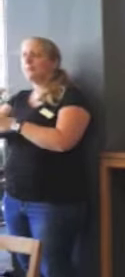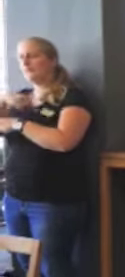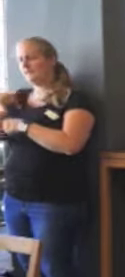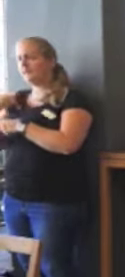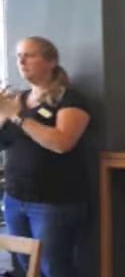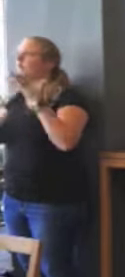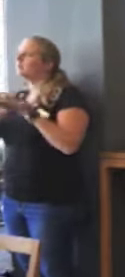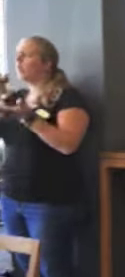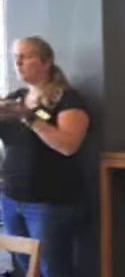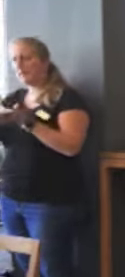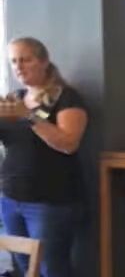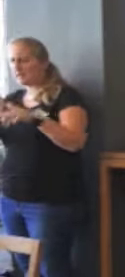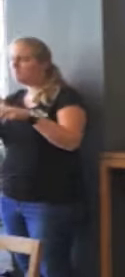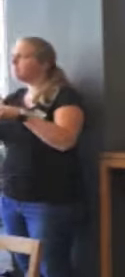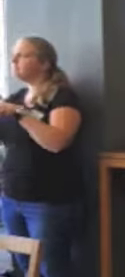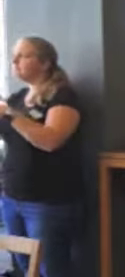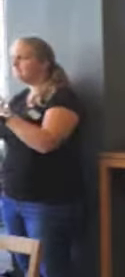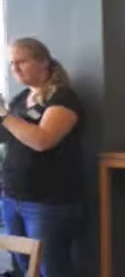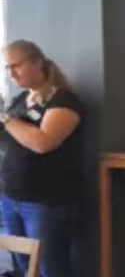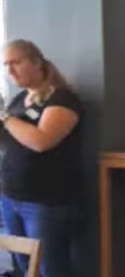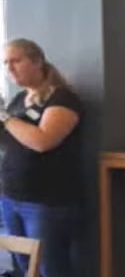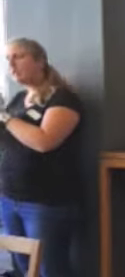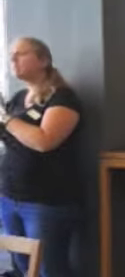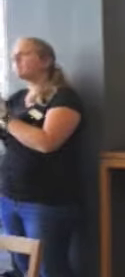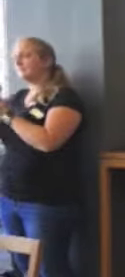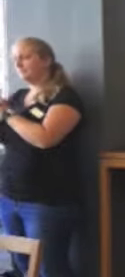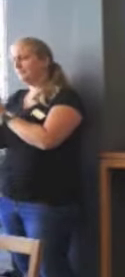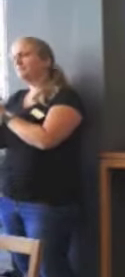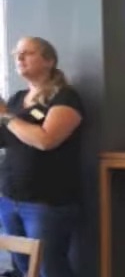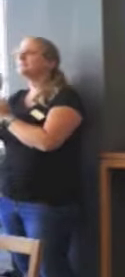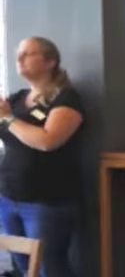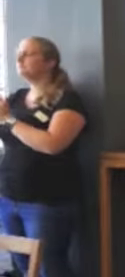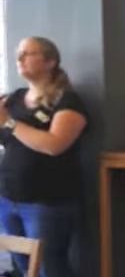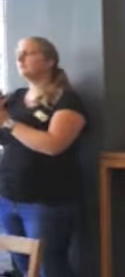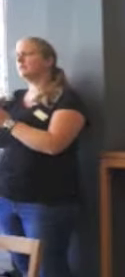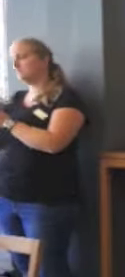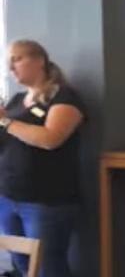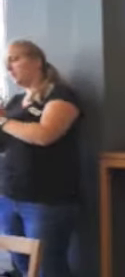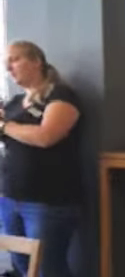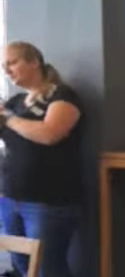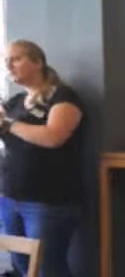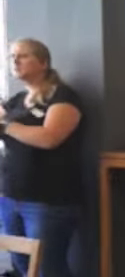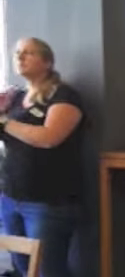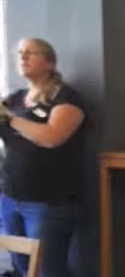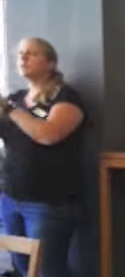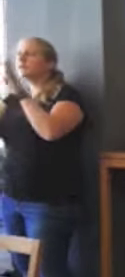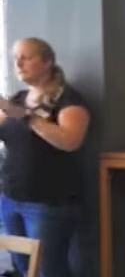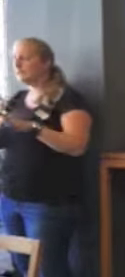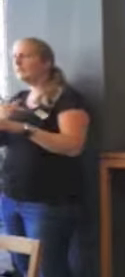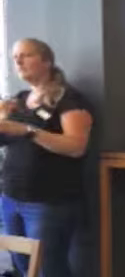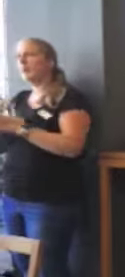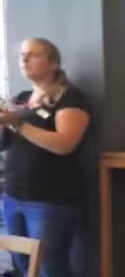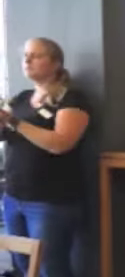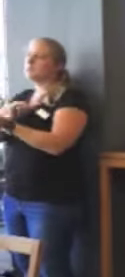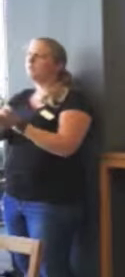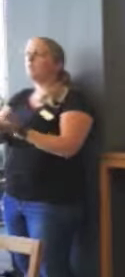mycket dokument som vi tillgängliggör på internet. Vi har skannat ungefär till idag ungefär 275